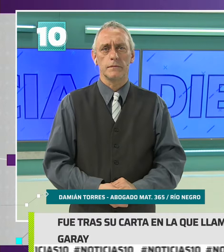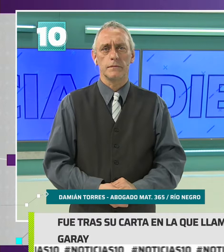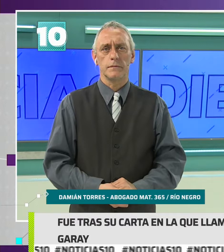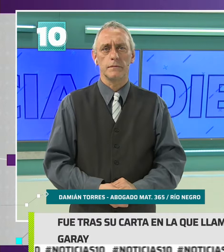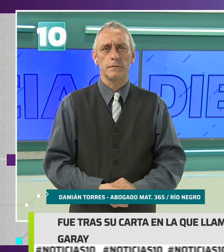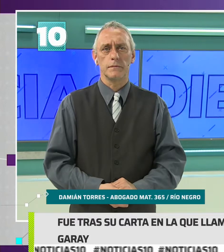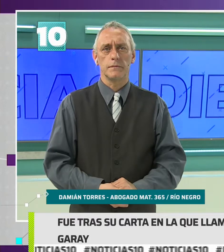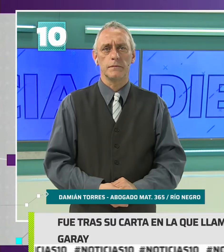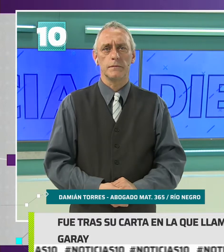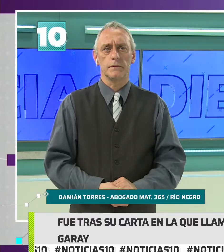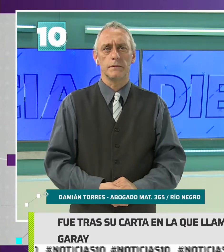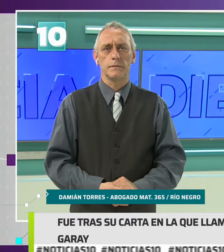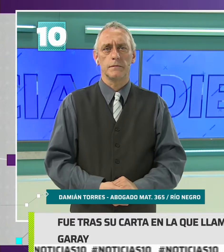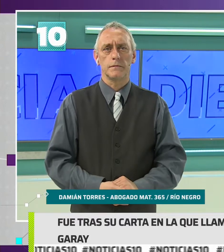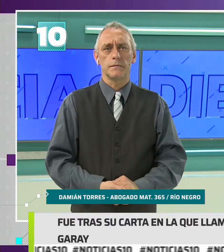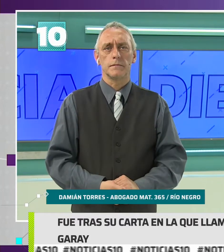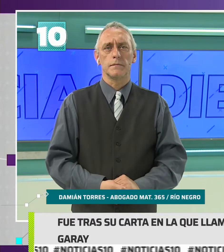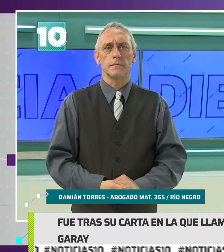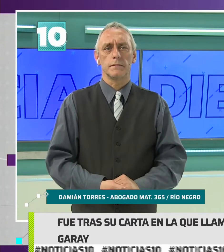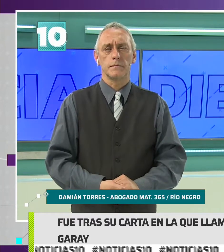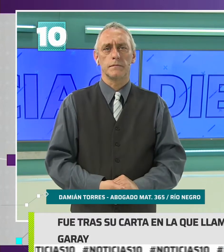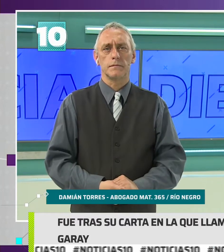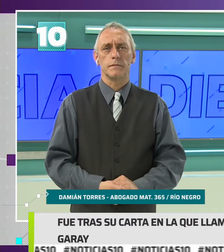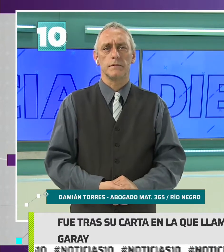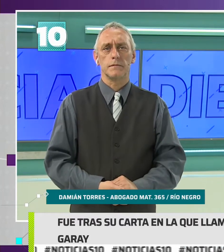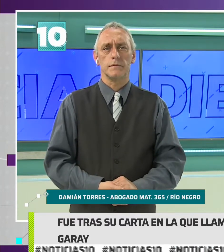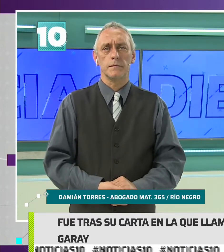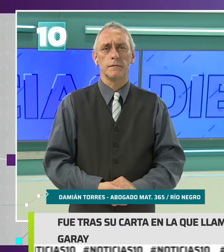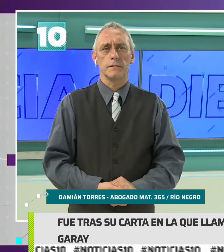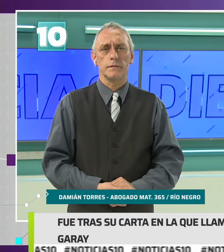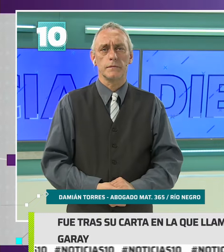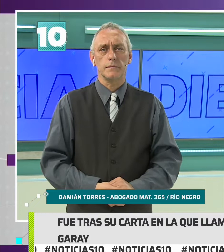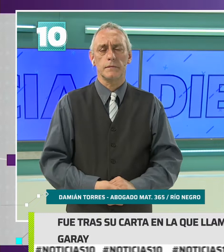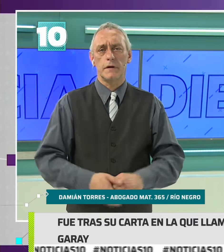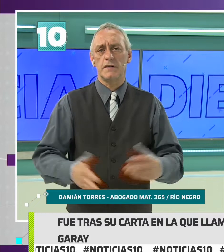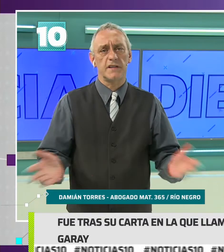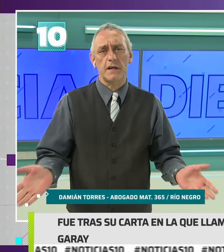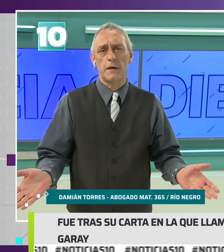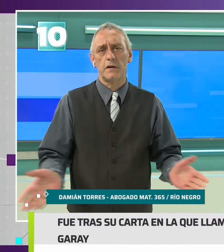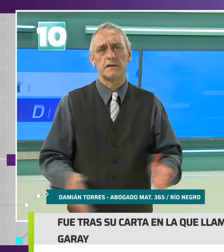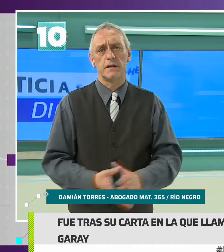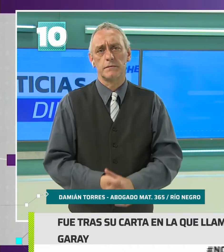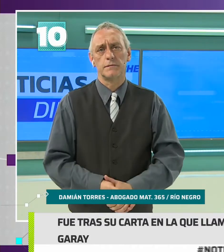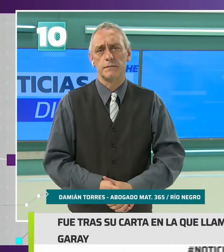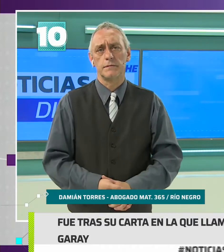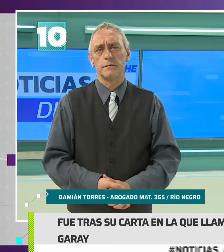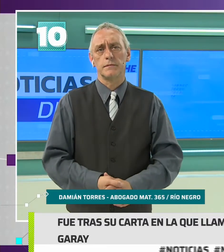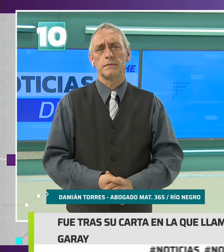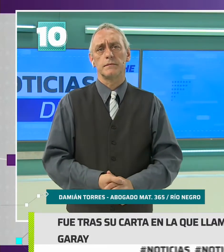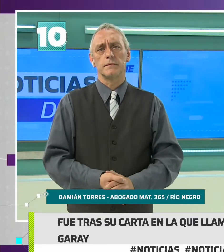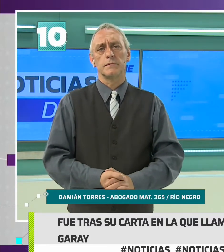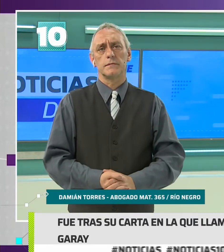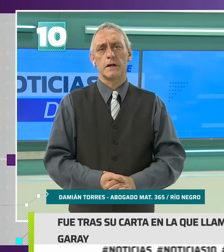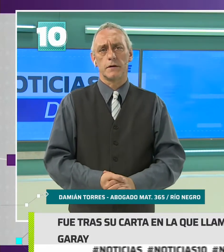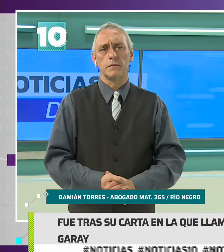lo ocurrido con este joven en Cuesta del Ternero, que esto es algo aparte, que está siendo investigado por la justicia, incita a la pero violencia. Además estos efectos se